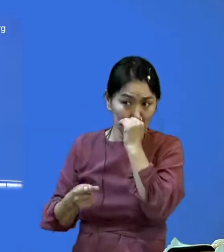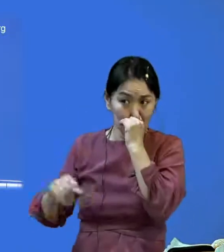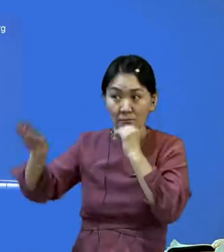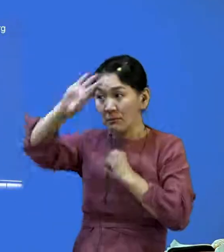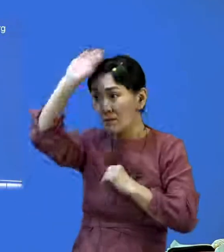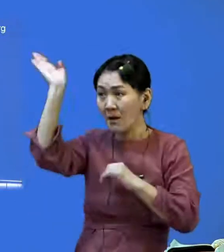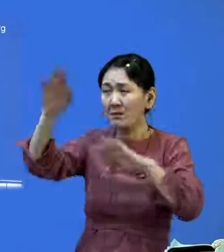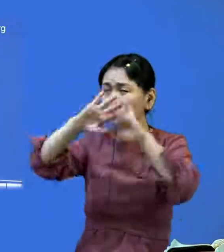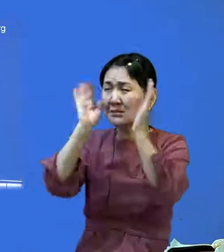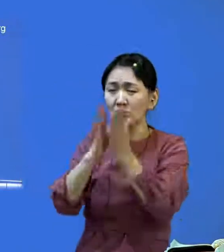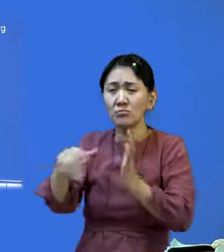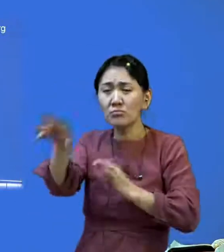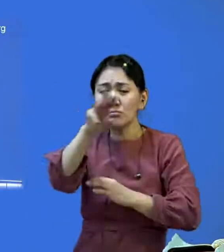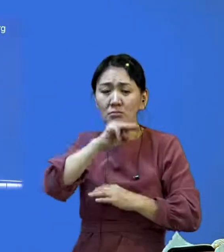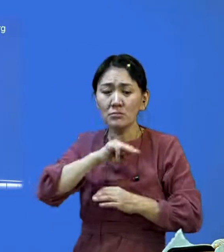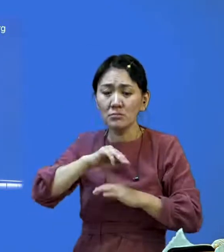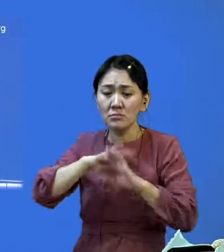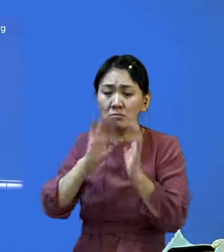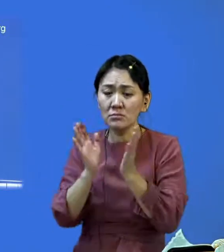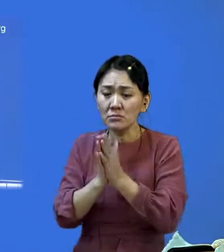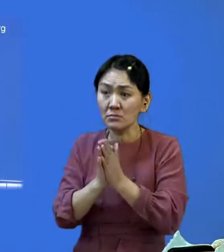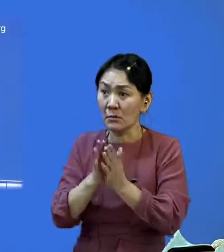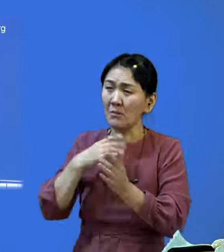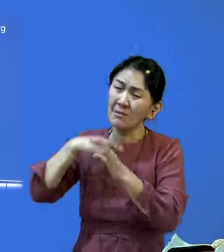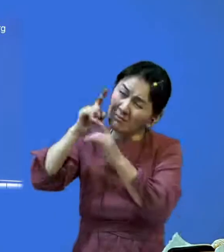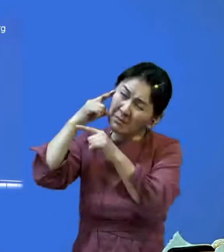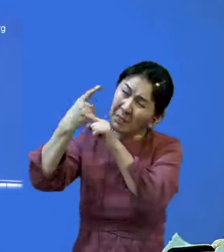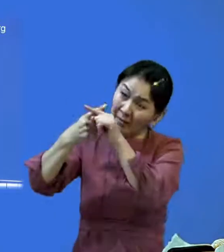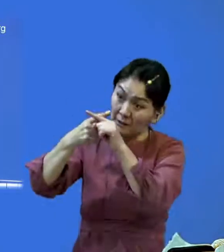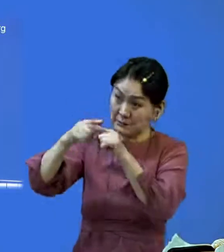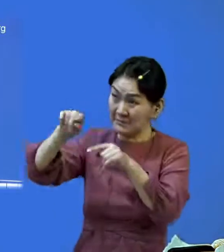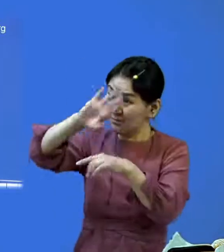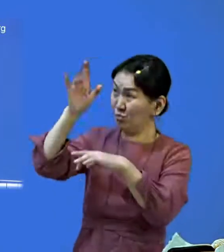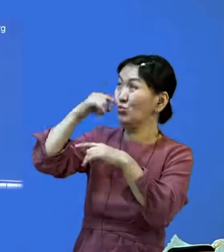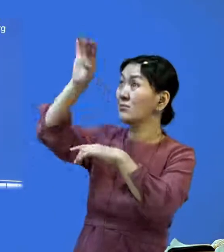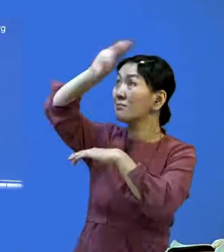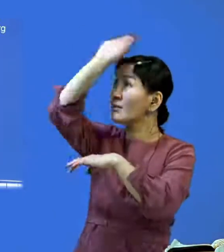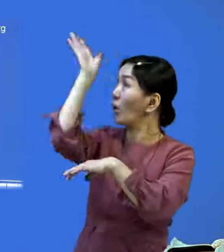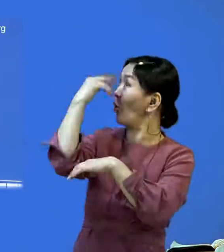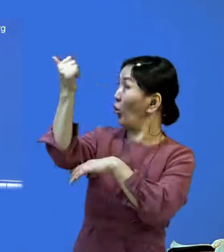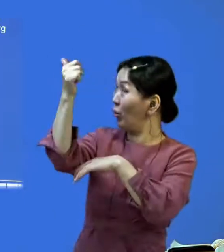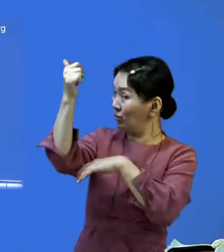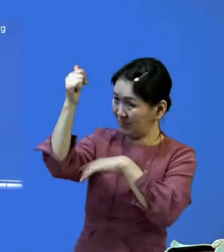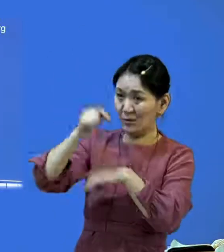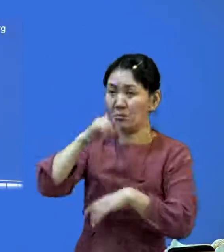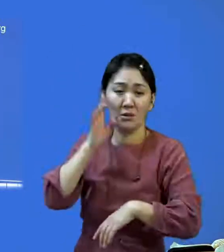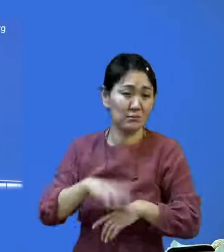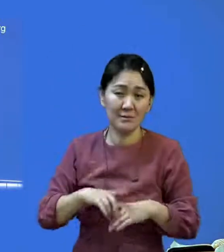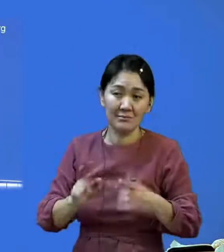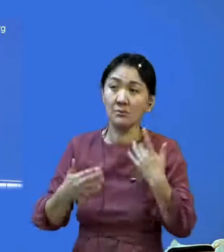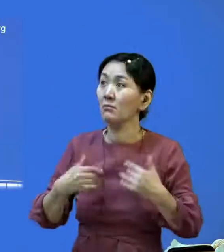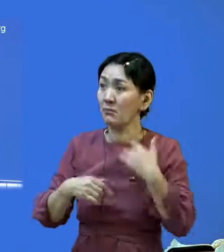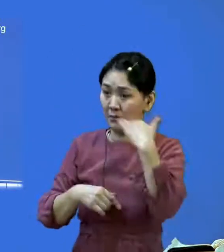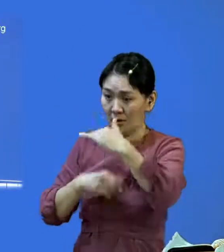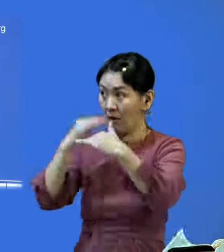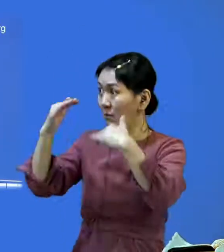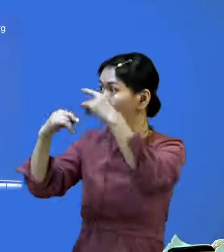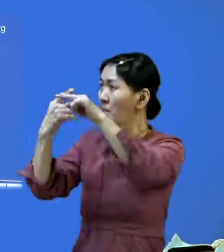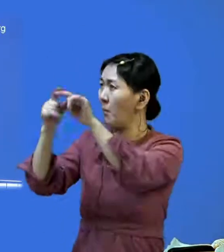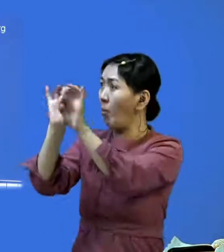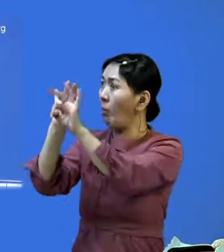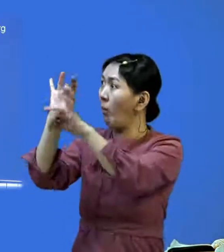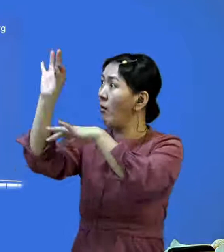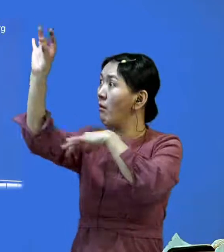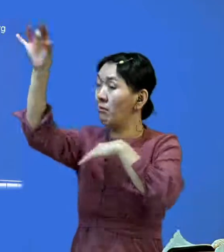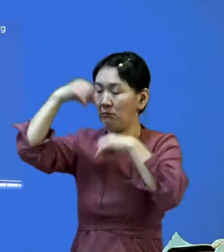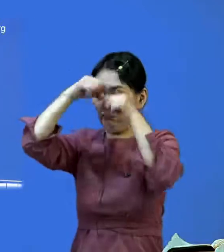сансар өгдөргүй бид өхний сансар өгдөргүй мэдэж байгаагаас дахиад өөр сансар өгдөргүй байх болно гэл. Хүмүүс мэдэхгүй шүү дээ. Гэтэл